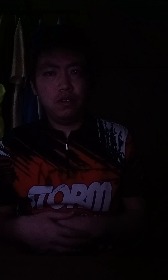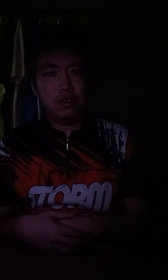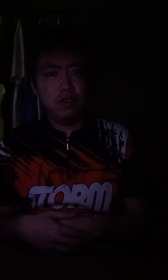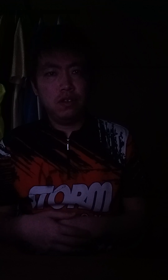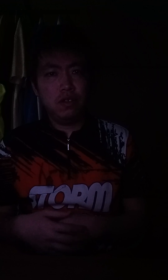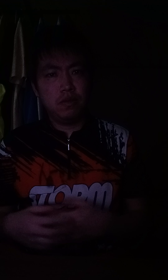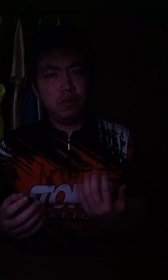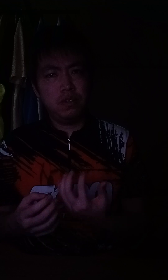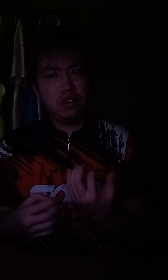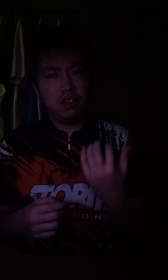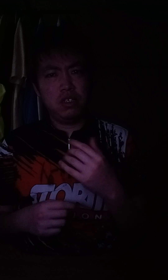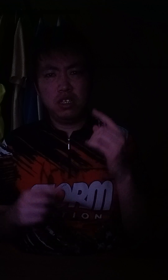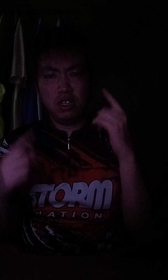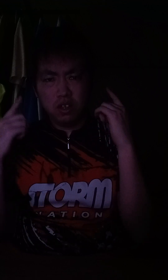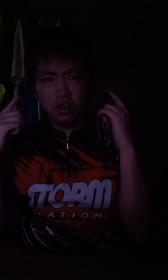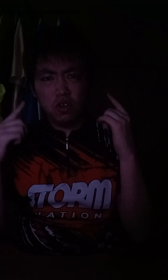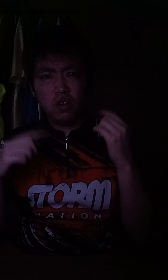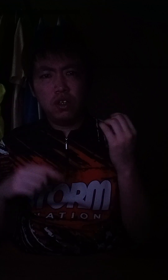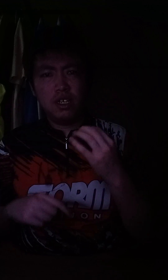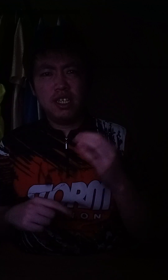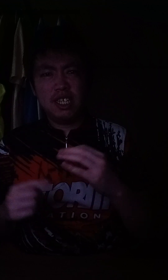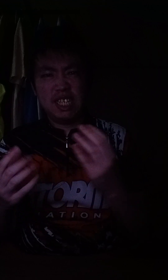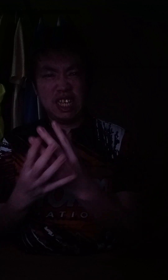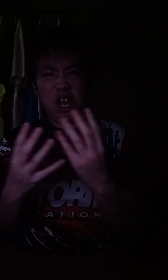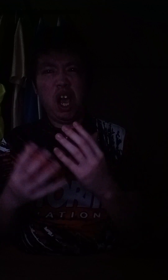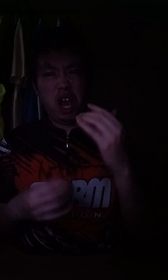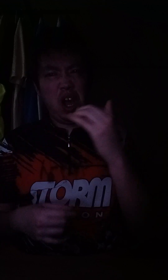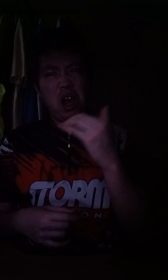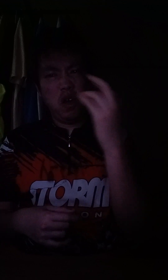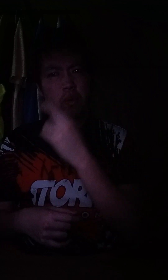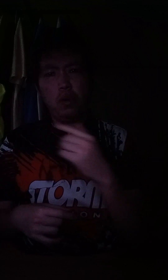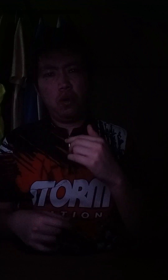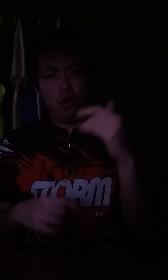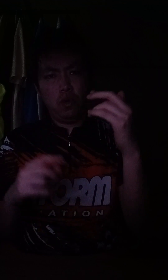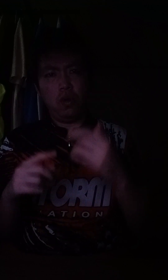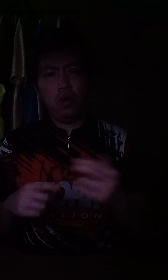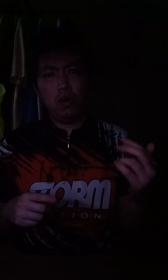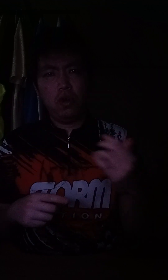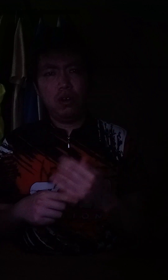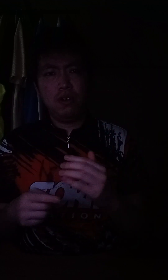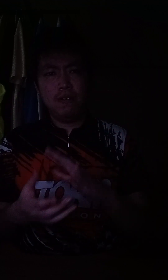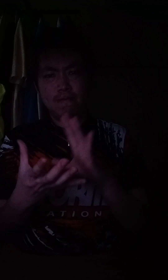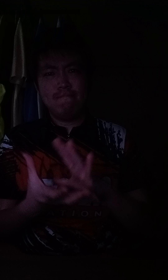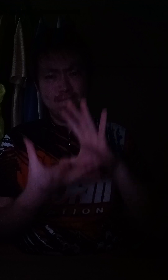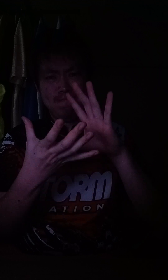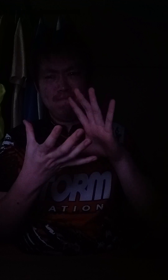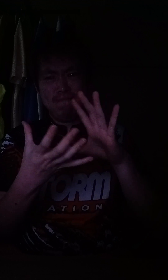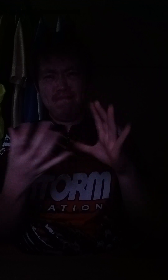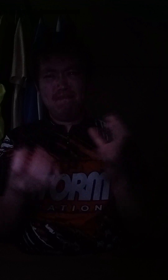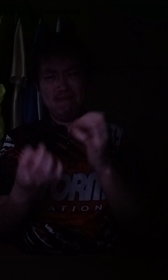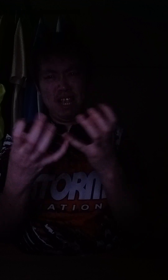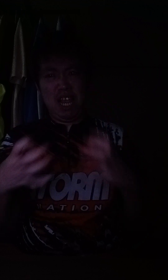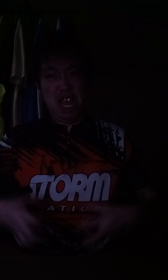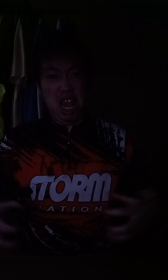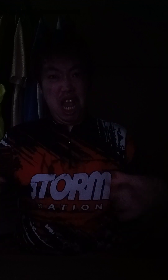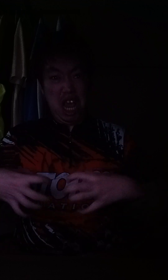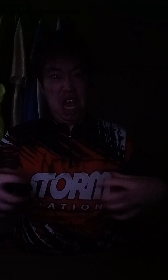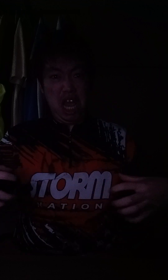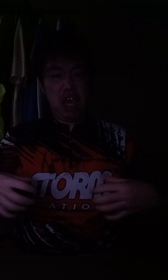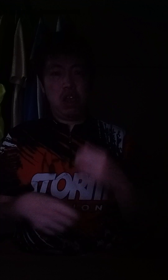배가 네. 소리가 너무 항진돼 있거든요. 네. 그래서 가스도 많이 찬 것 같고 네. 배가 이렇게 갑자기 빵빵해져서 좀 땡땡하거든요. 네. 지금